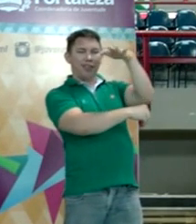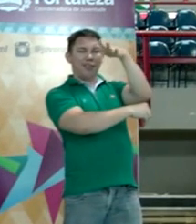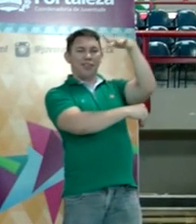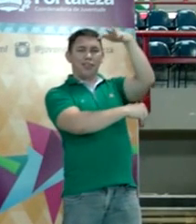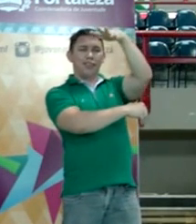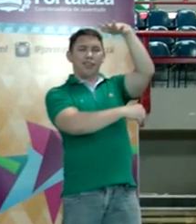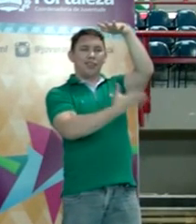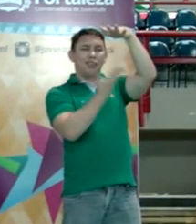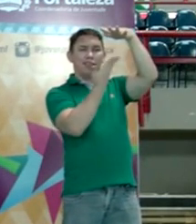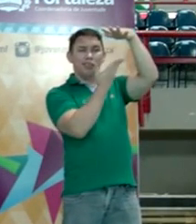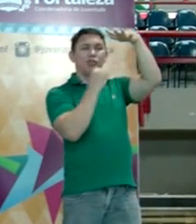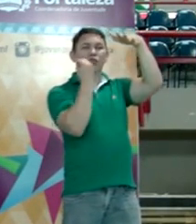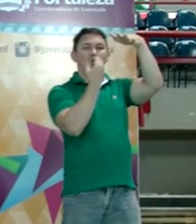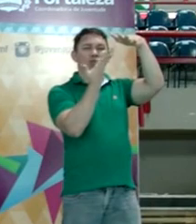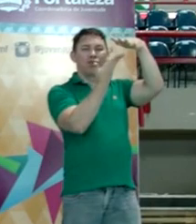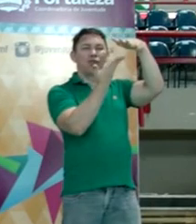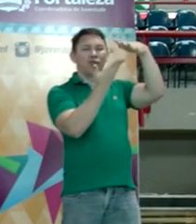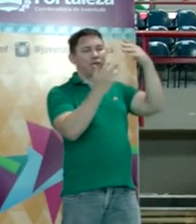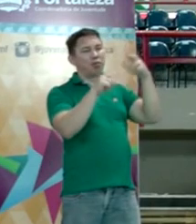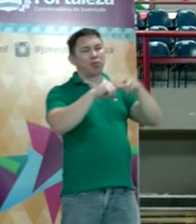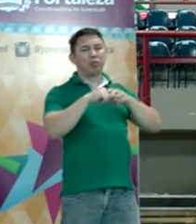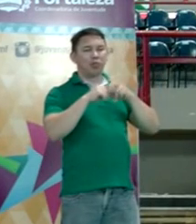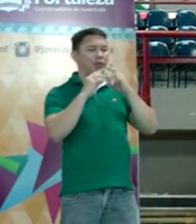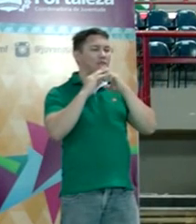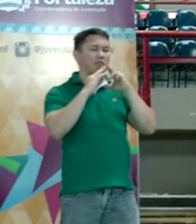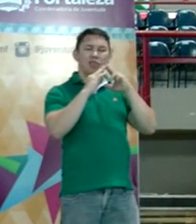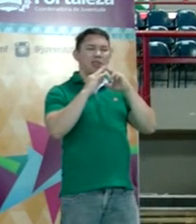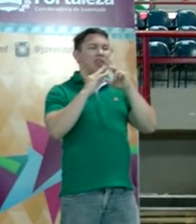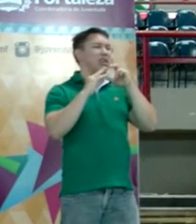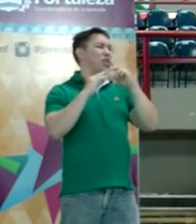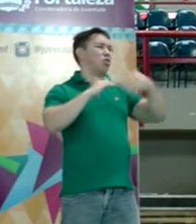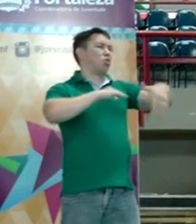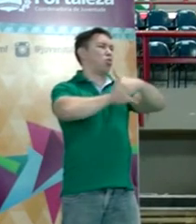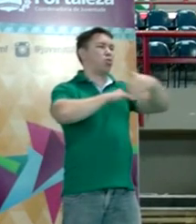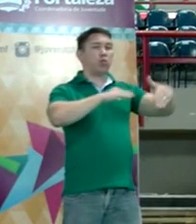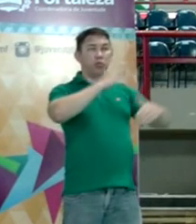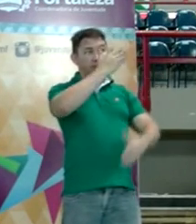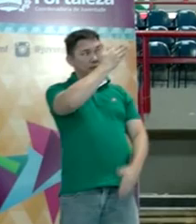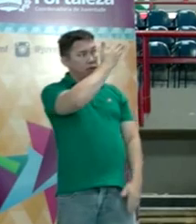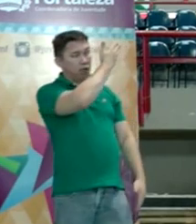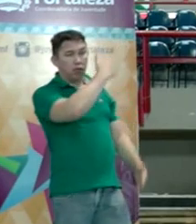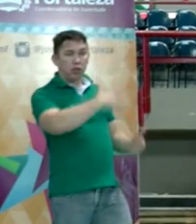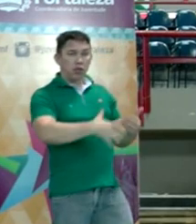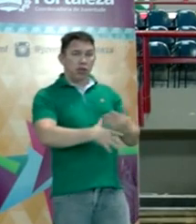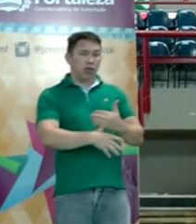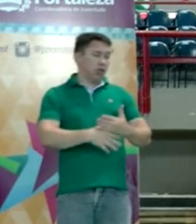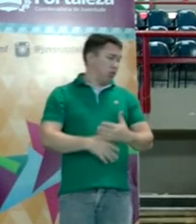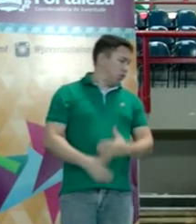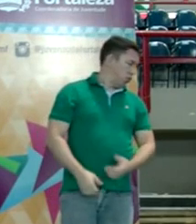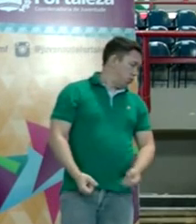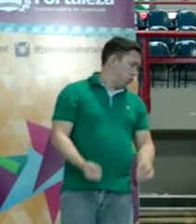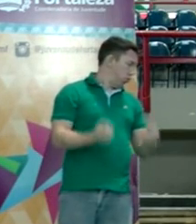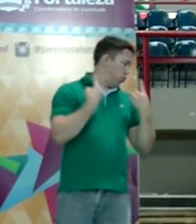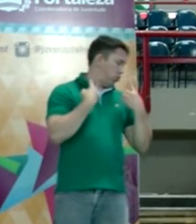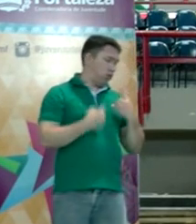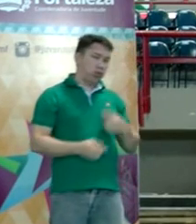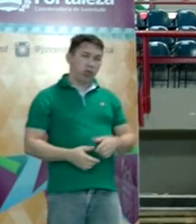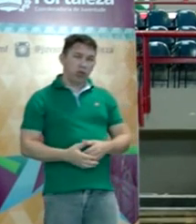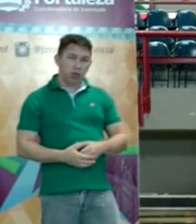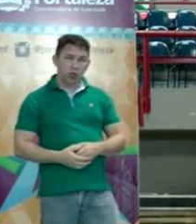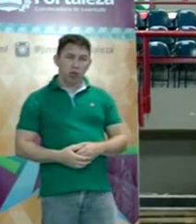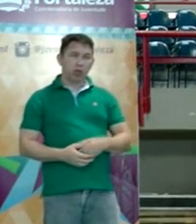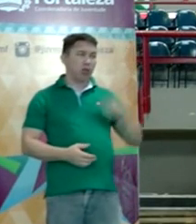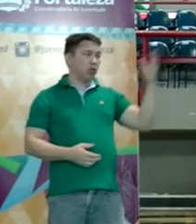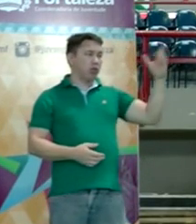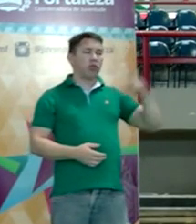para a gente. Então é quando a gente tem as enchentes aí em muitas ruas, certo? Ali no centro é terrível isso aí, né? Na região. A área do Duque